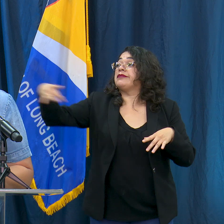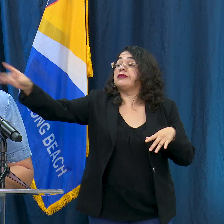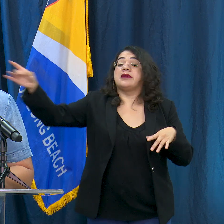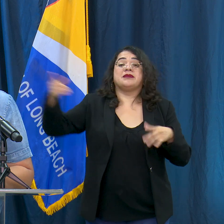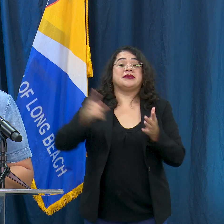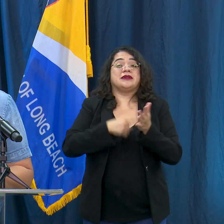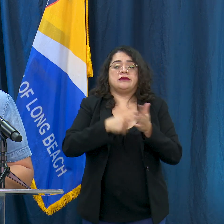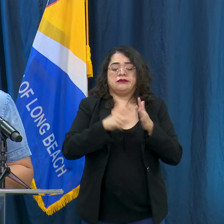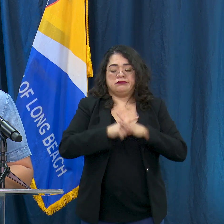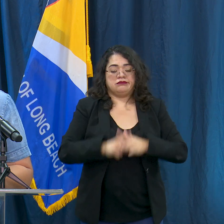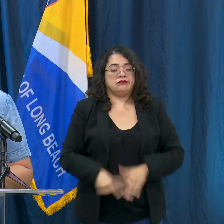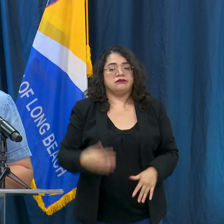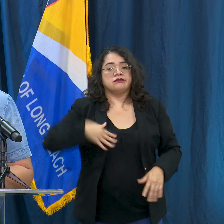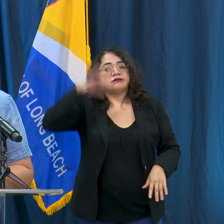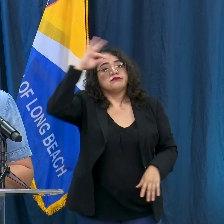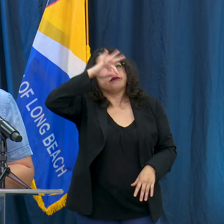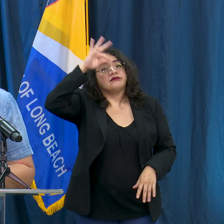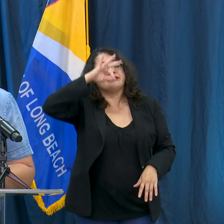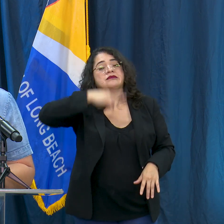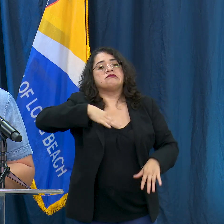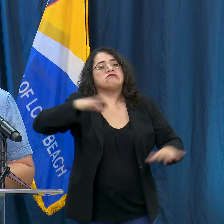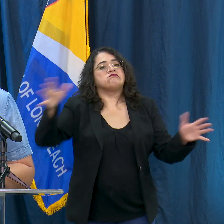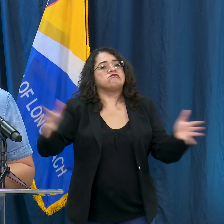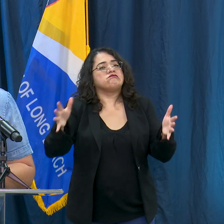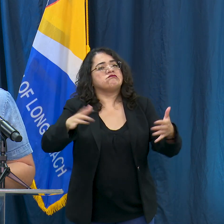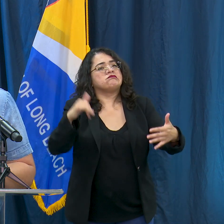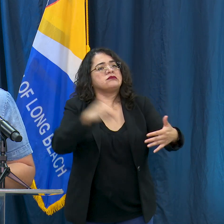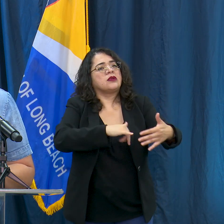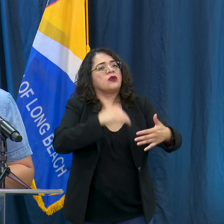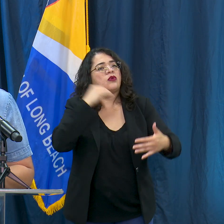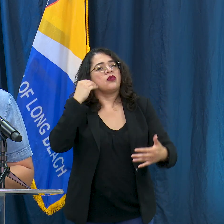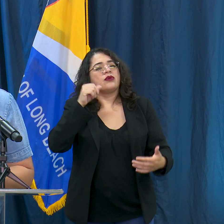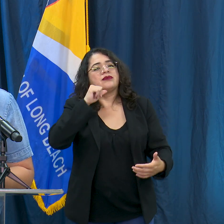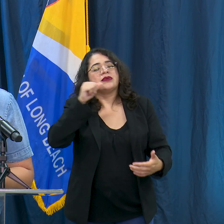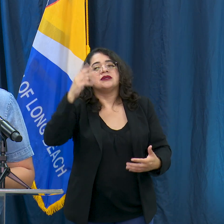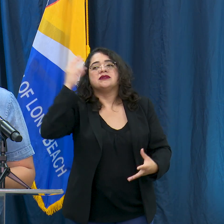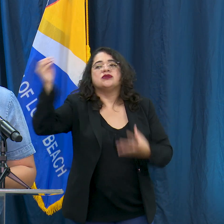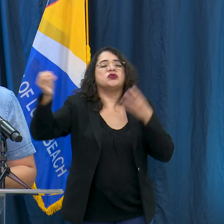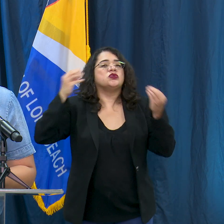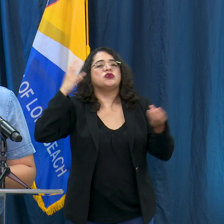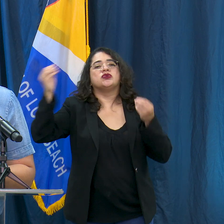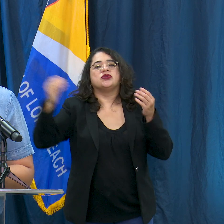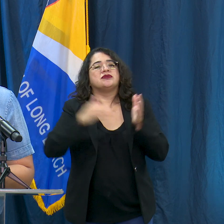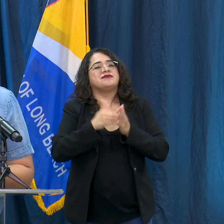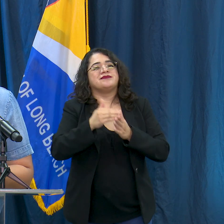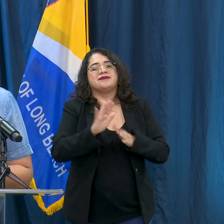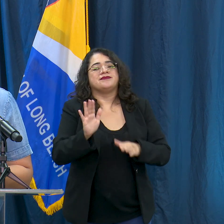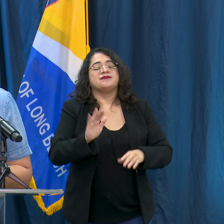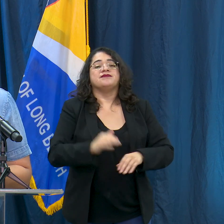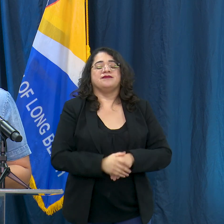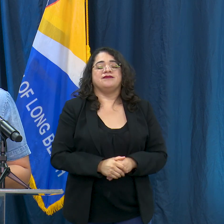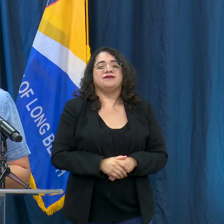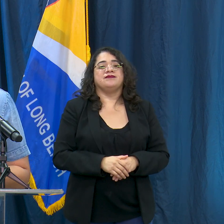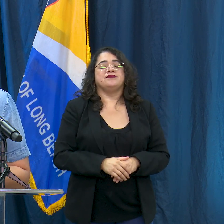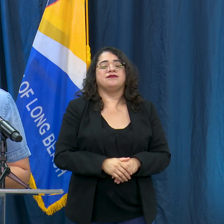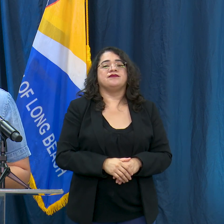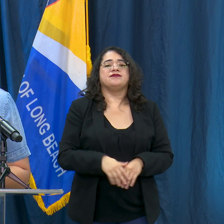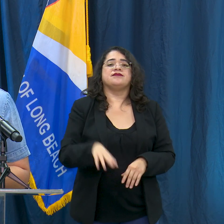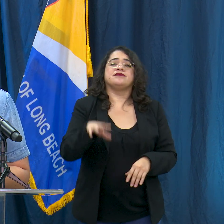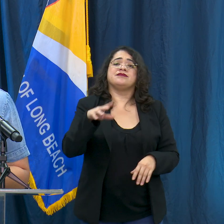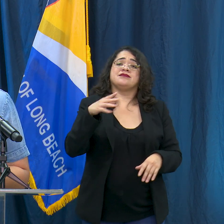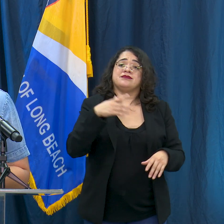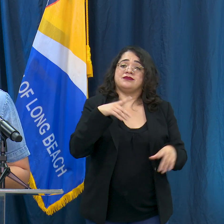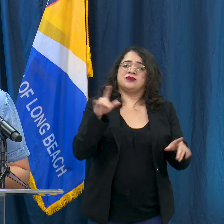exposiciones innecesarias, quedándose en su casa lo más que sea posible. Y con eso también queremos darles